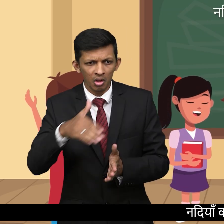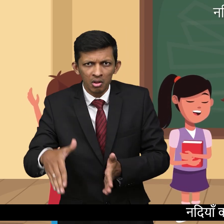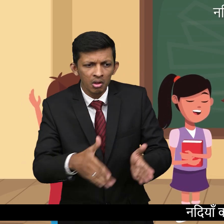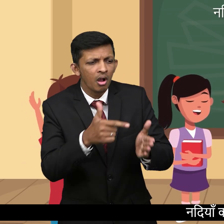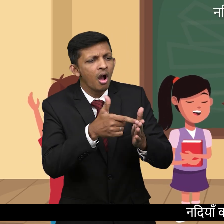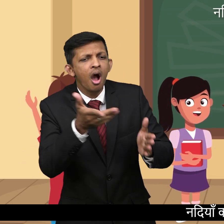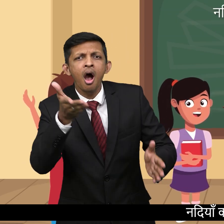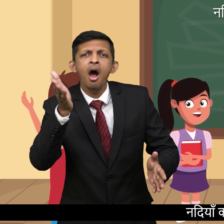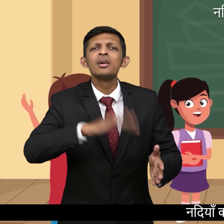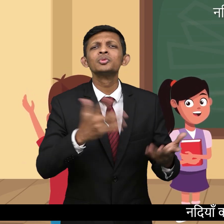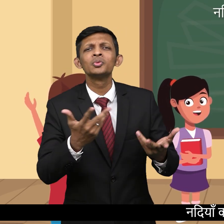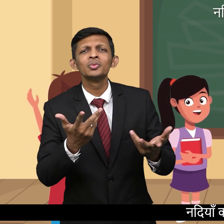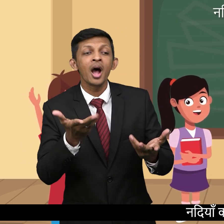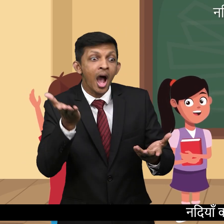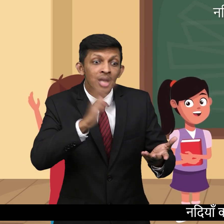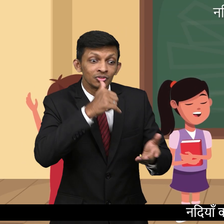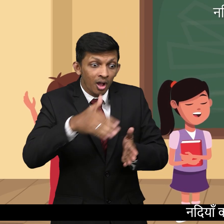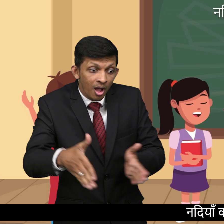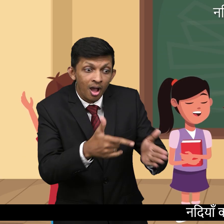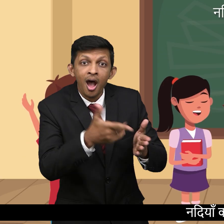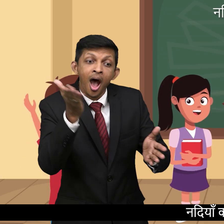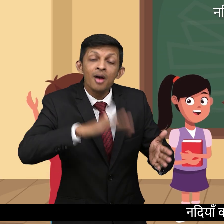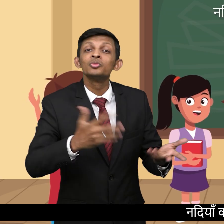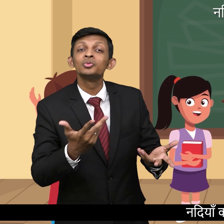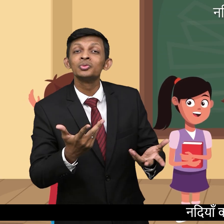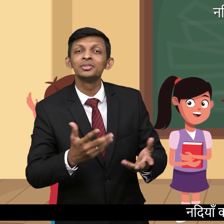नदियाँ कहाँ से आती है,